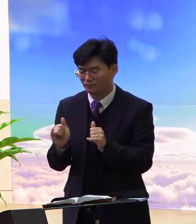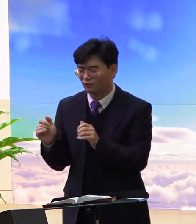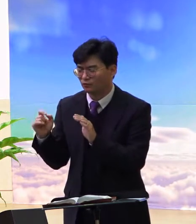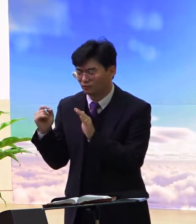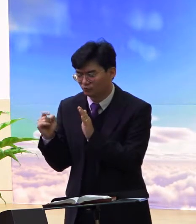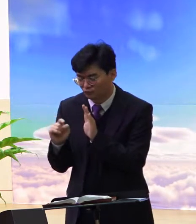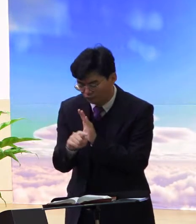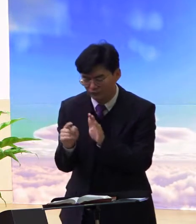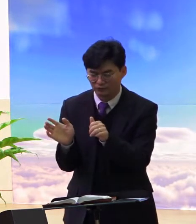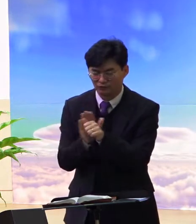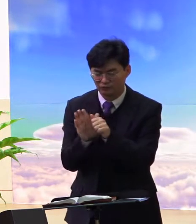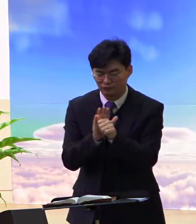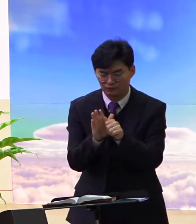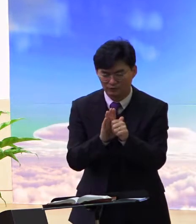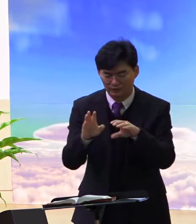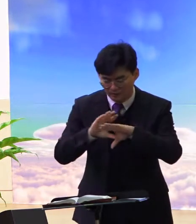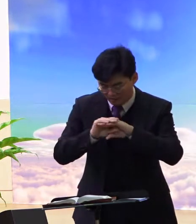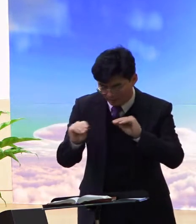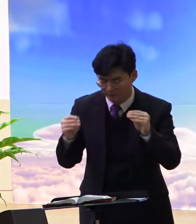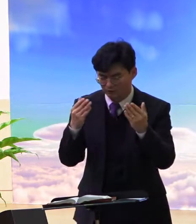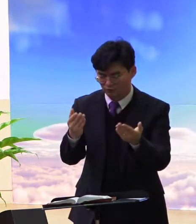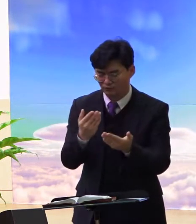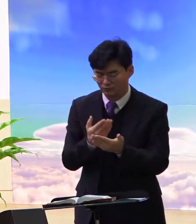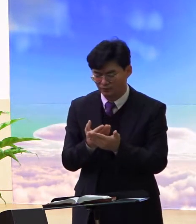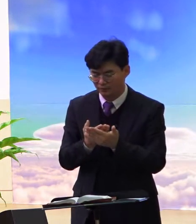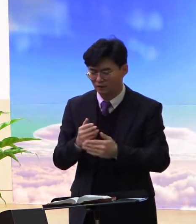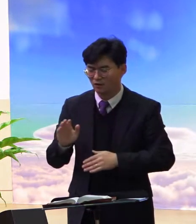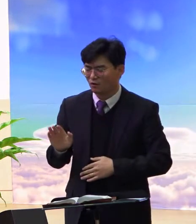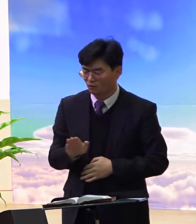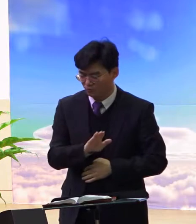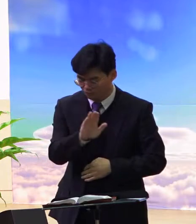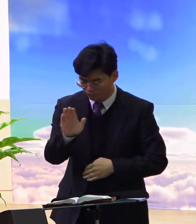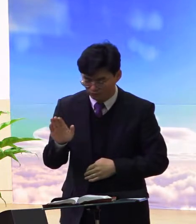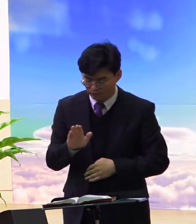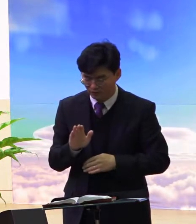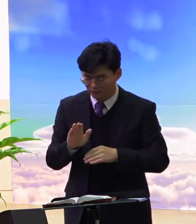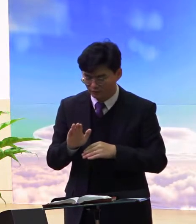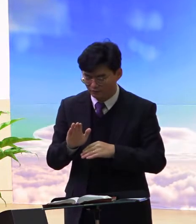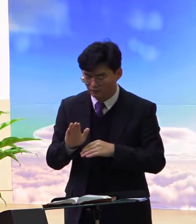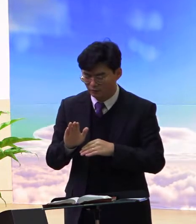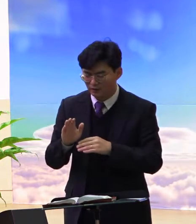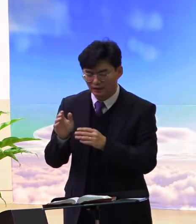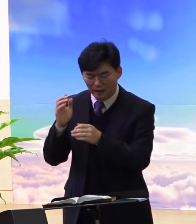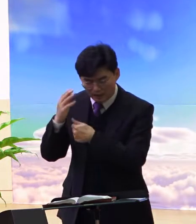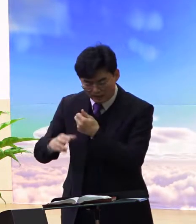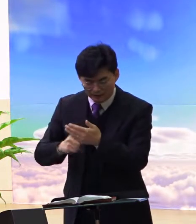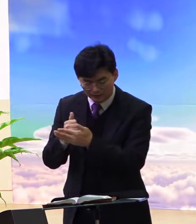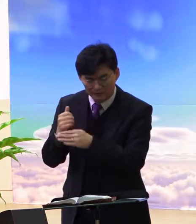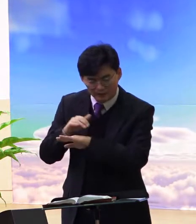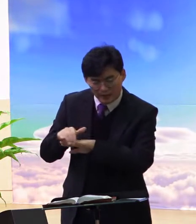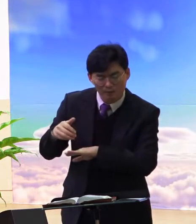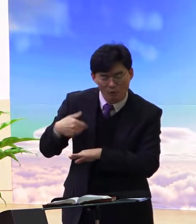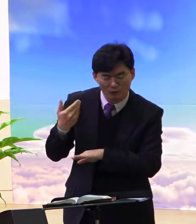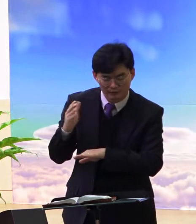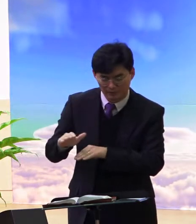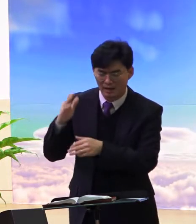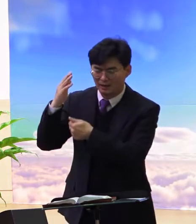주시고 해결하여 주실 줄 믿습니다. 우리들은 주님의 계획을 잘 알지 못합니다. 그렇지만